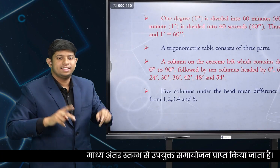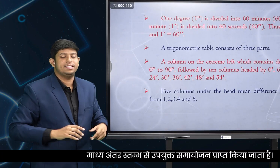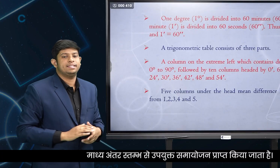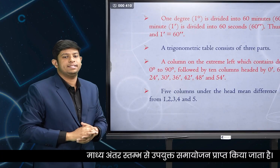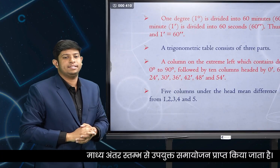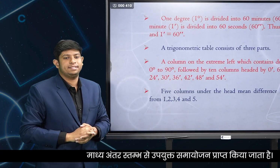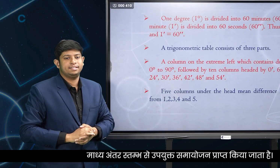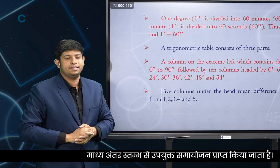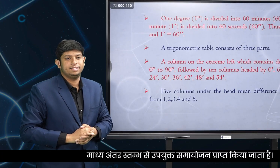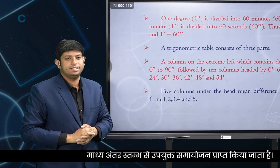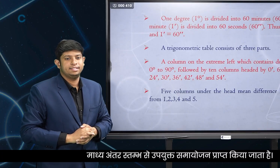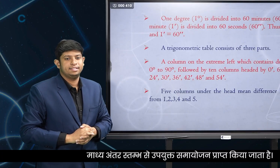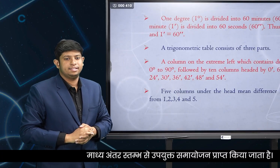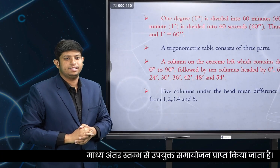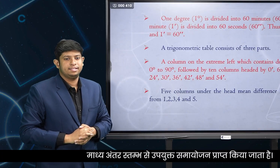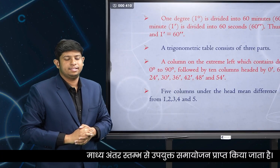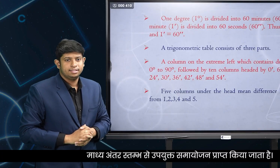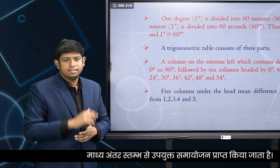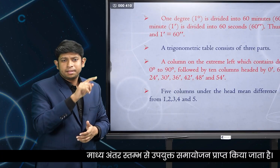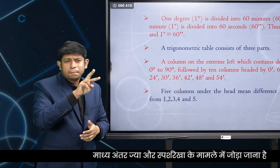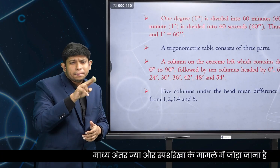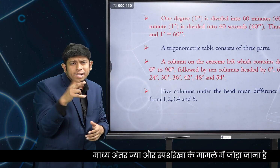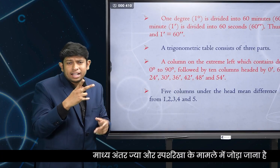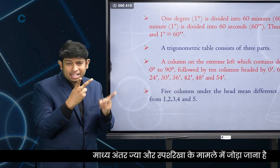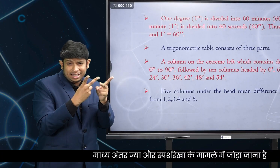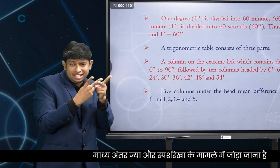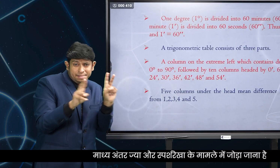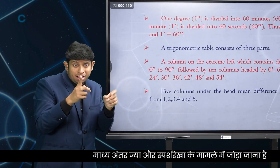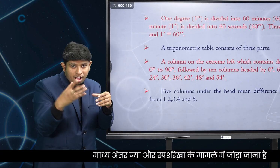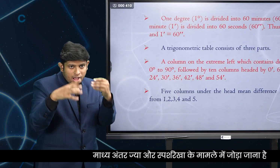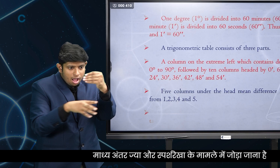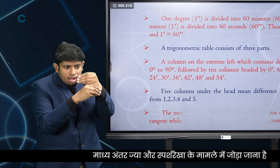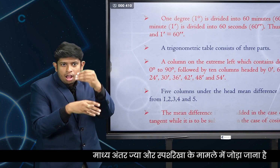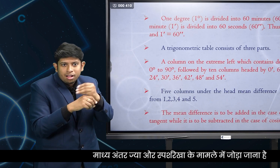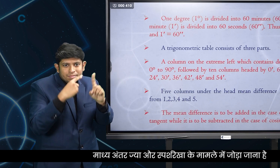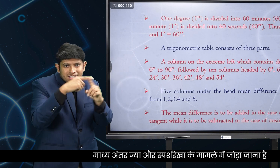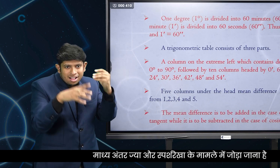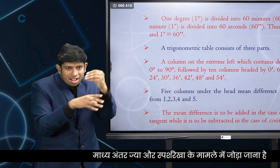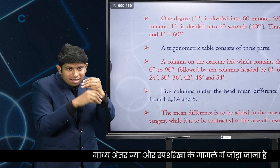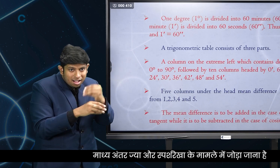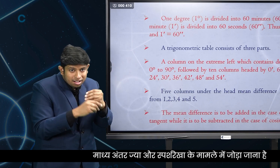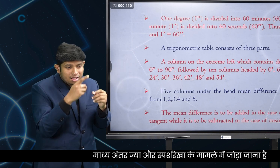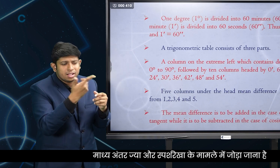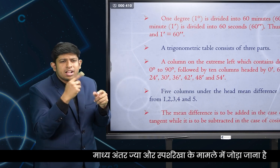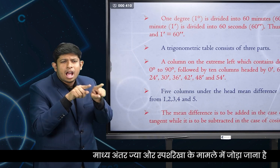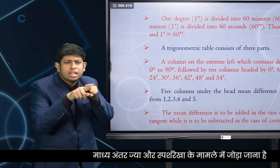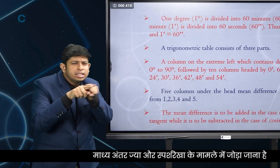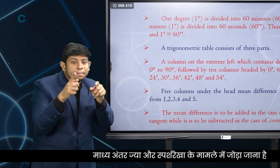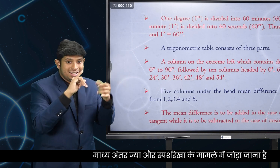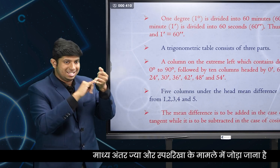उपयुक्त संयोजन प्राप्त किया जाता है। माध्य अंतर ज्या और स्पर्शिका के मामले में जोड़ा जाना